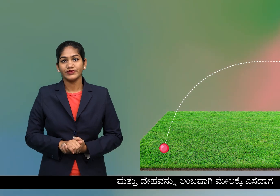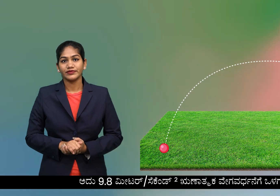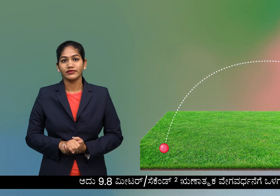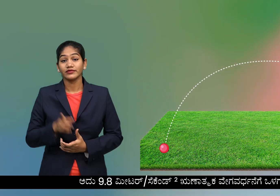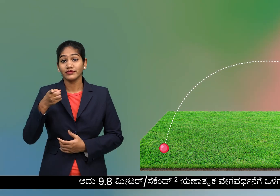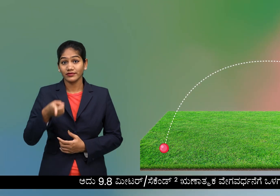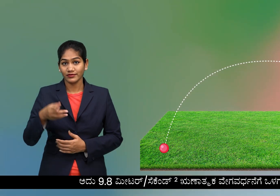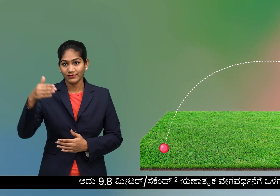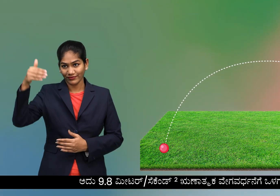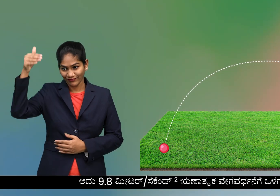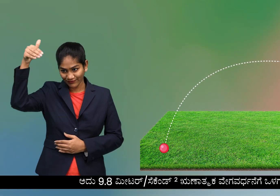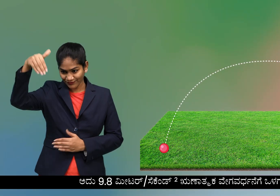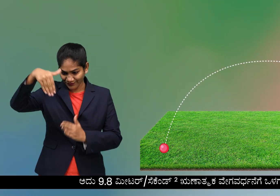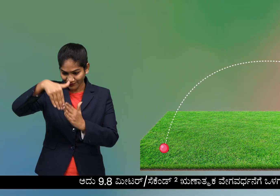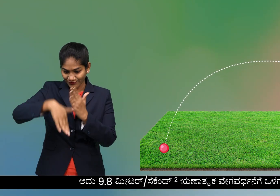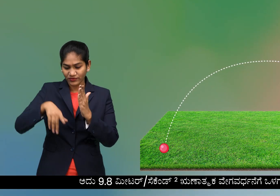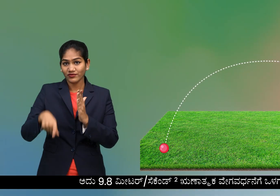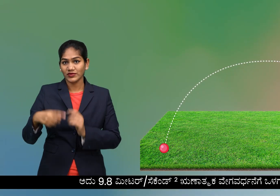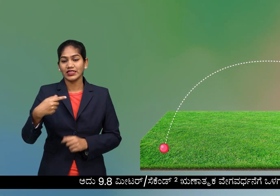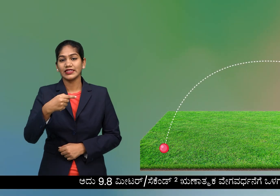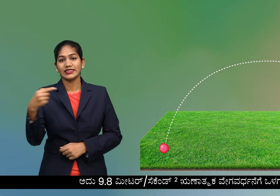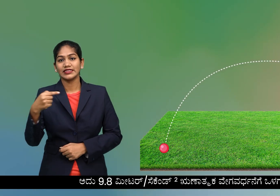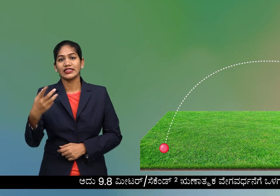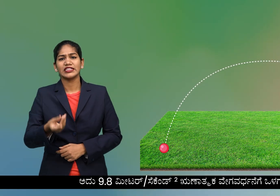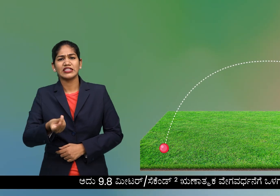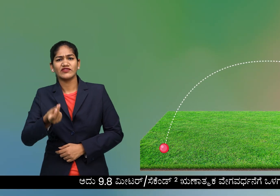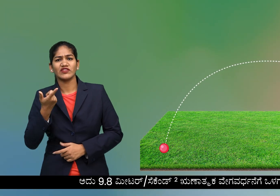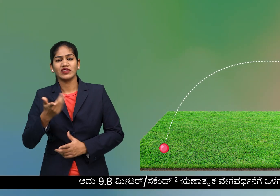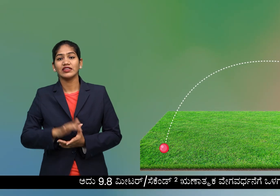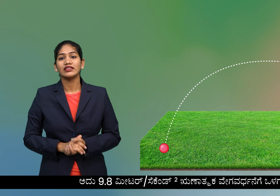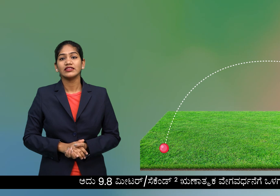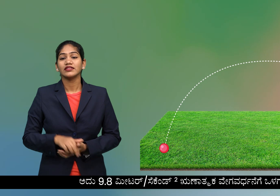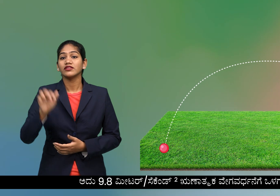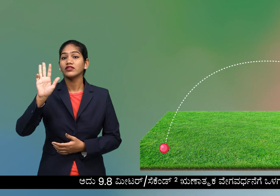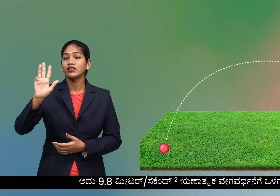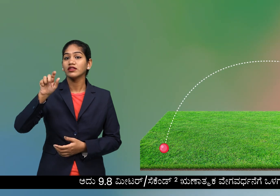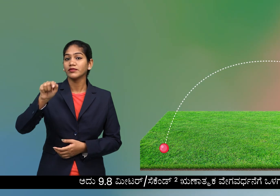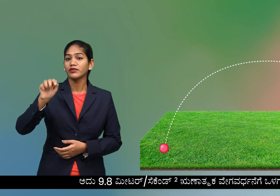ಅದು 9.8 ಮೀಟರ್ ಸೆಕೆಂಡ್ 2 ಋಣಾತ್ಮಕ ವೇಗವರ್ಧನೆಗೆ ಒಳಗಾಗುತ್ತದೆ.